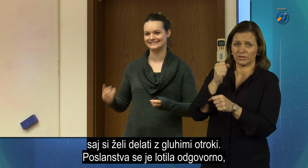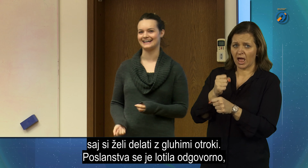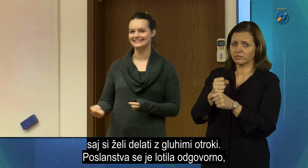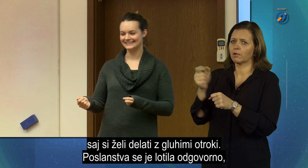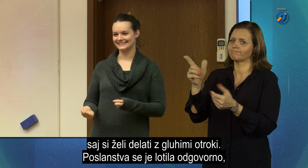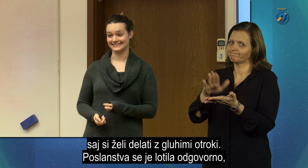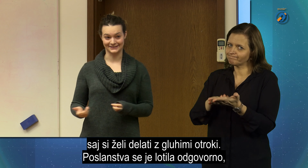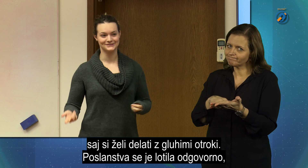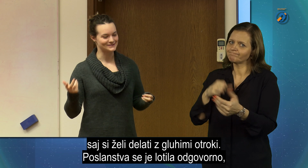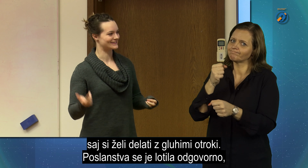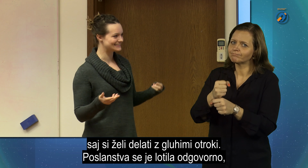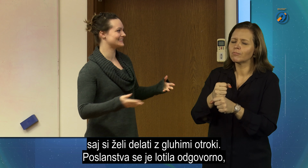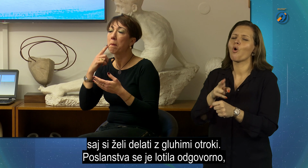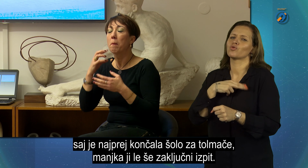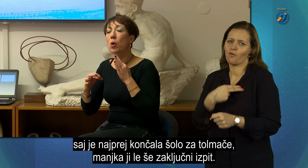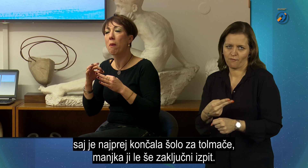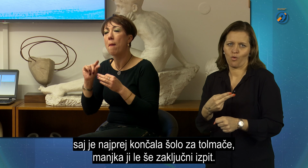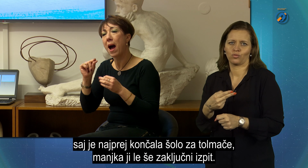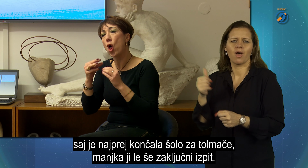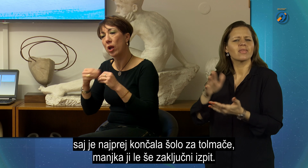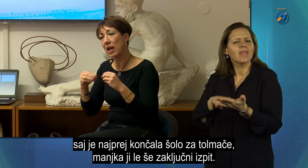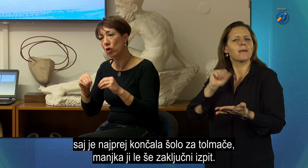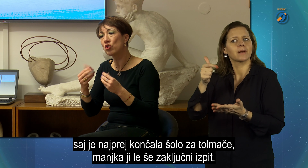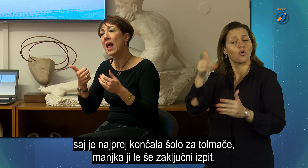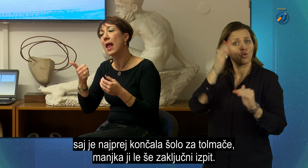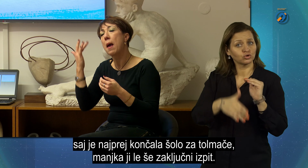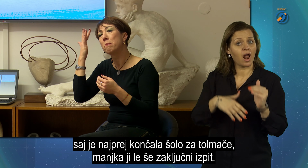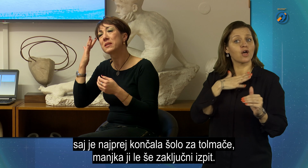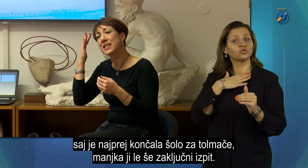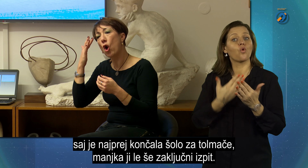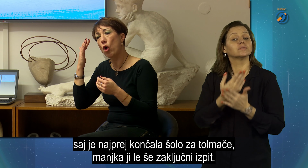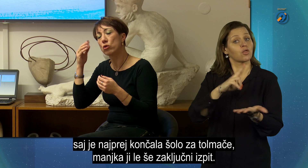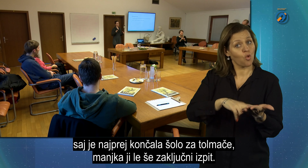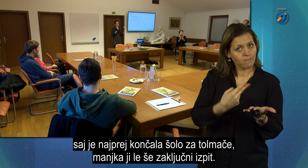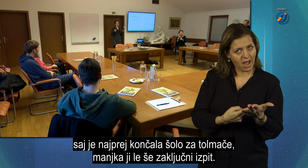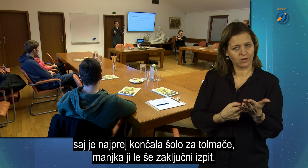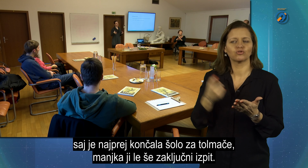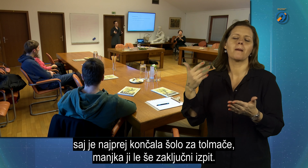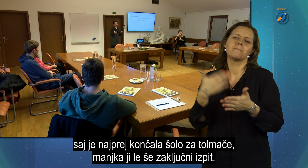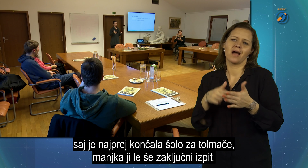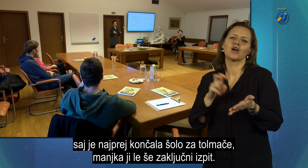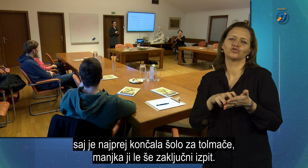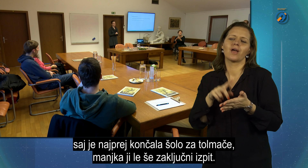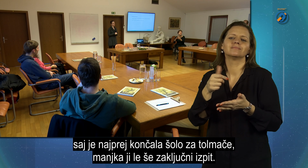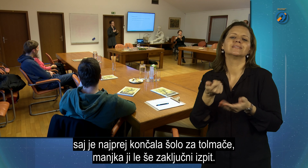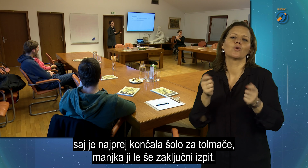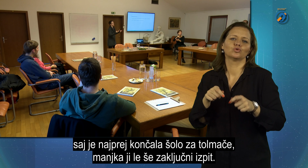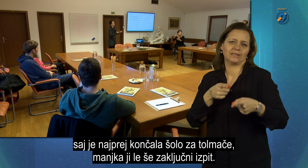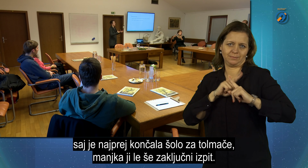Poslanstva se je lotila odgovorno, saj je najprej končala šolo za tolmače, manjka ji le še zaključni izpit.